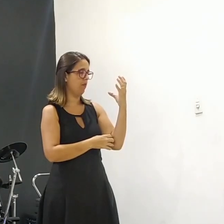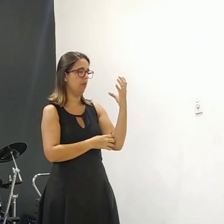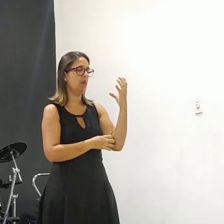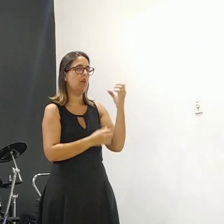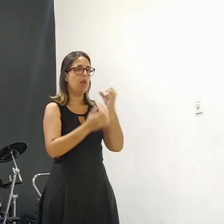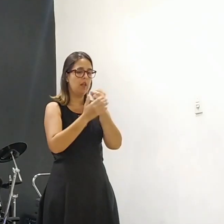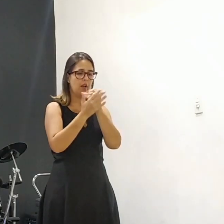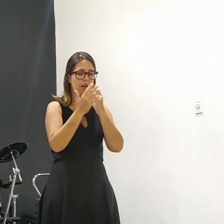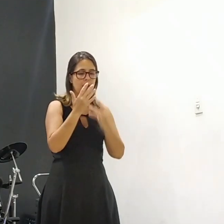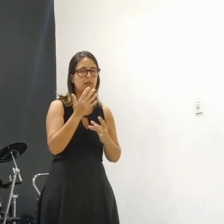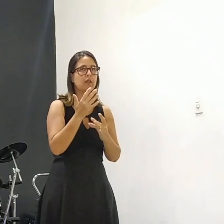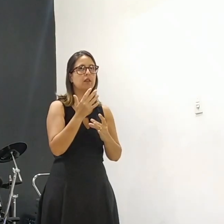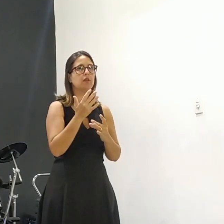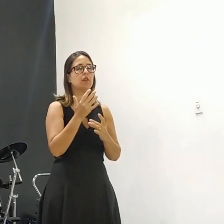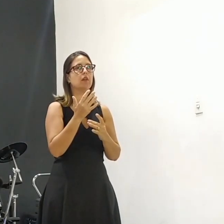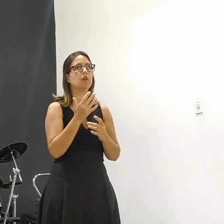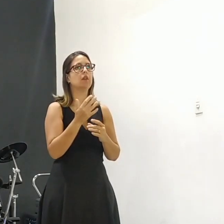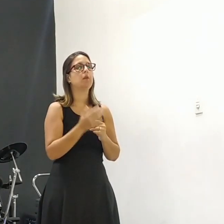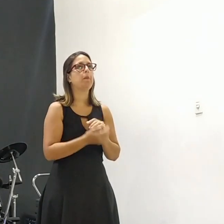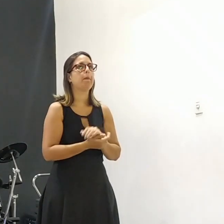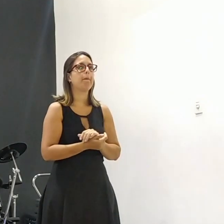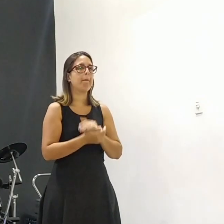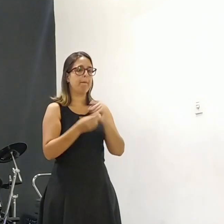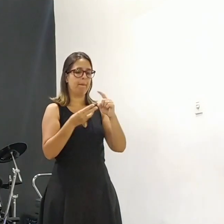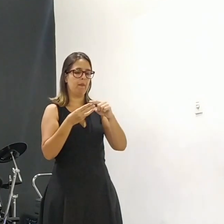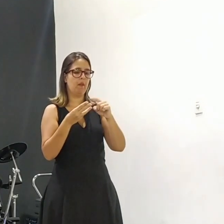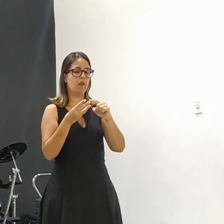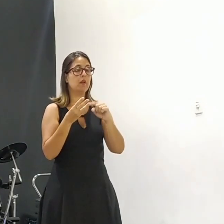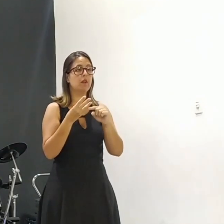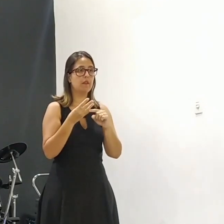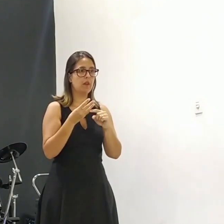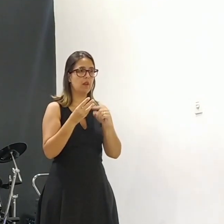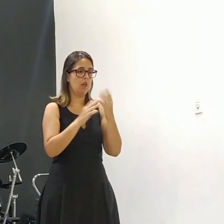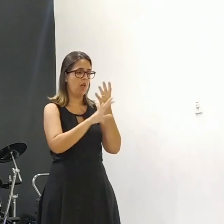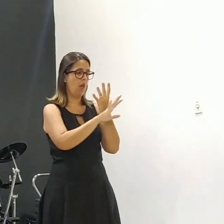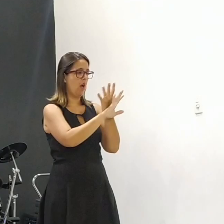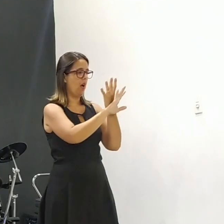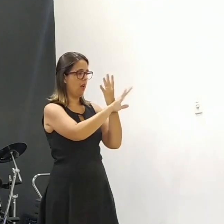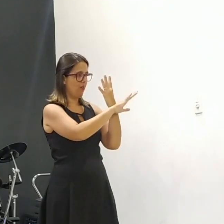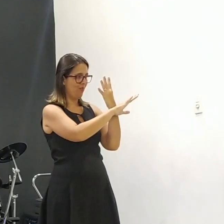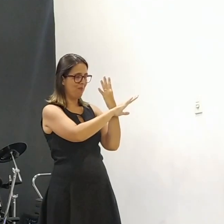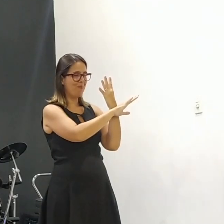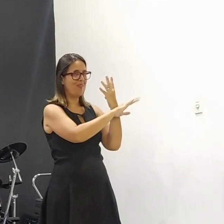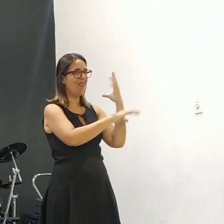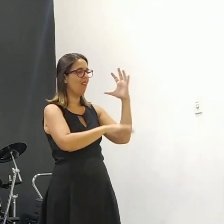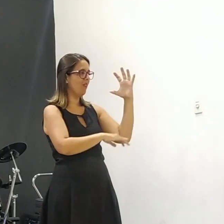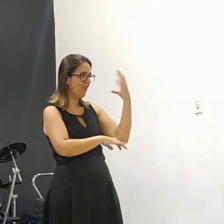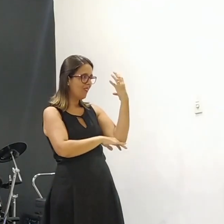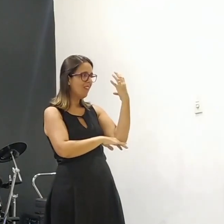coisas importantes, que são a sombra. Toda árvore